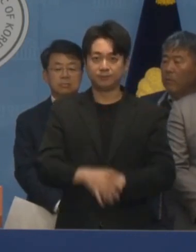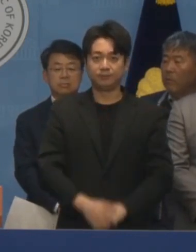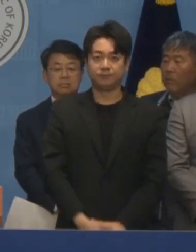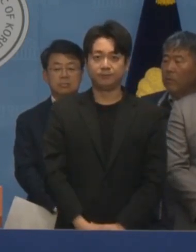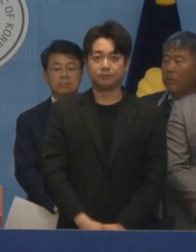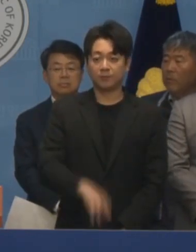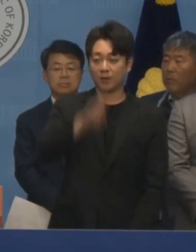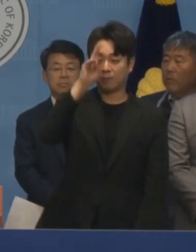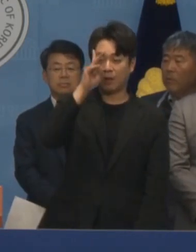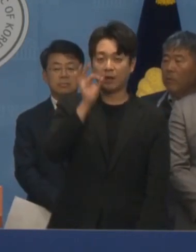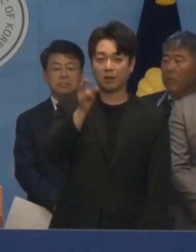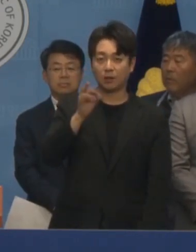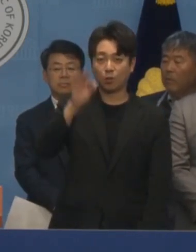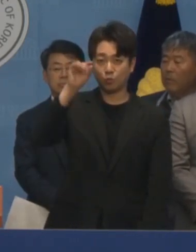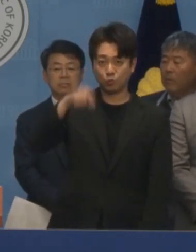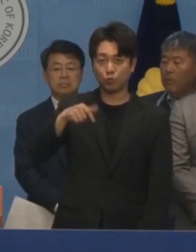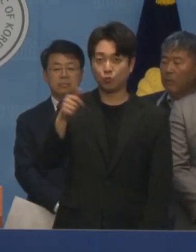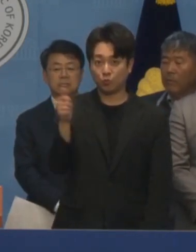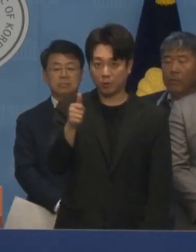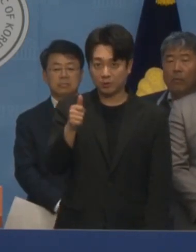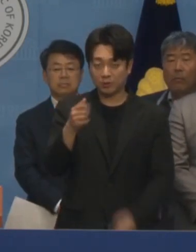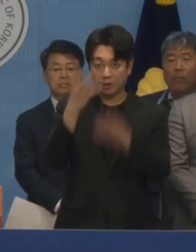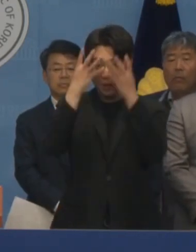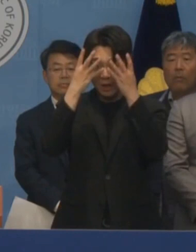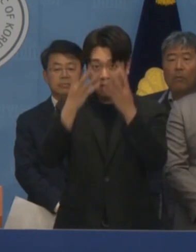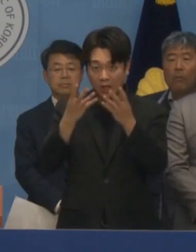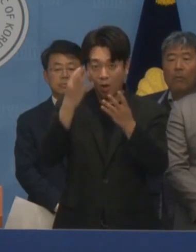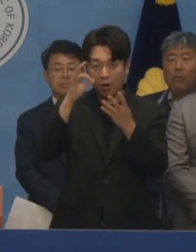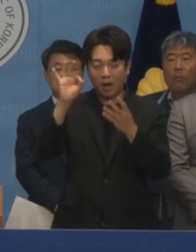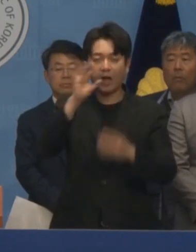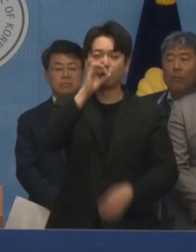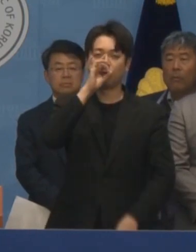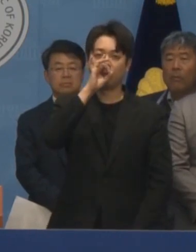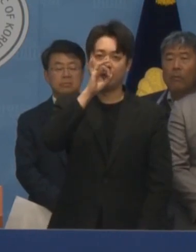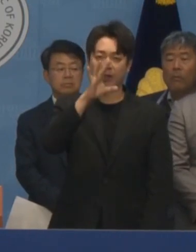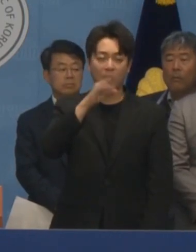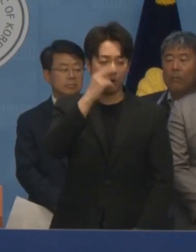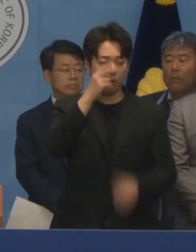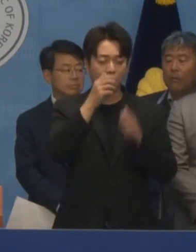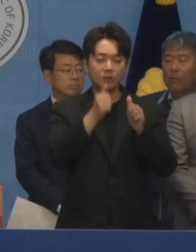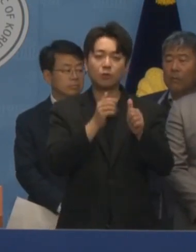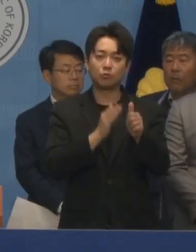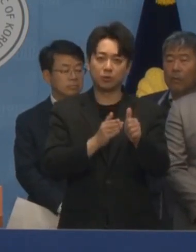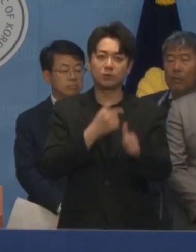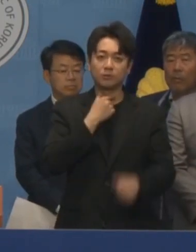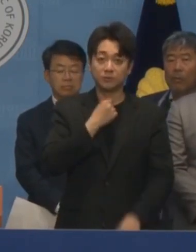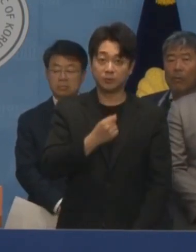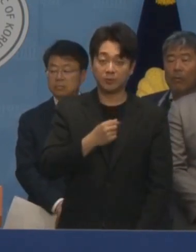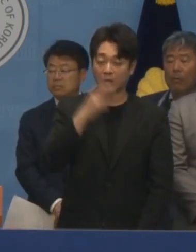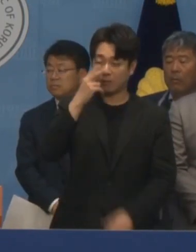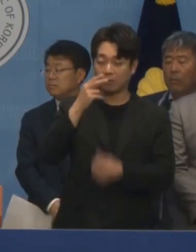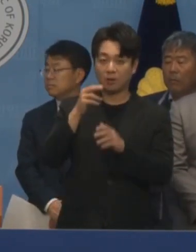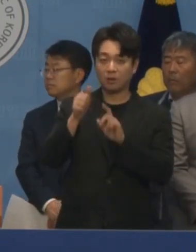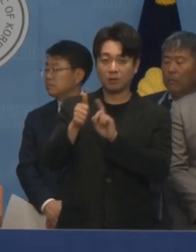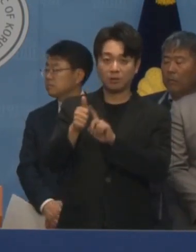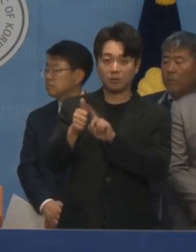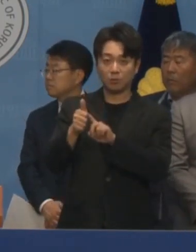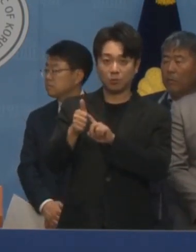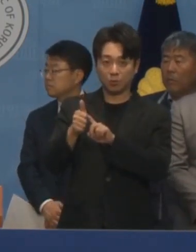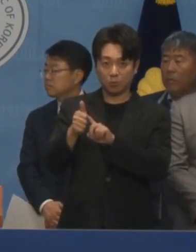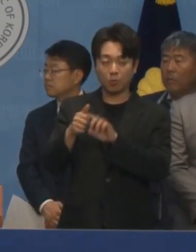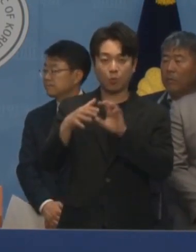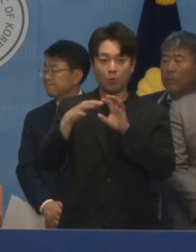회장은 보석 허가해서는 안 됩니다. 검찰에 요구합니다. 박영우 회장 관련한 여러 가지